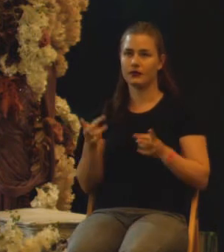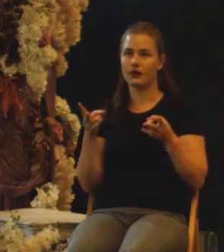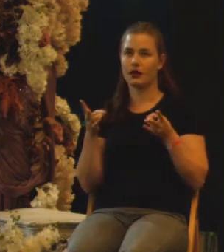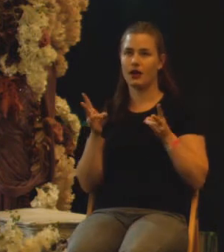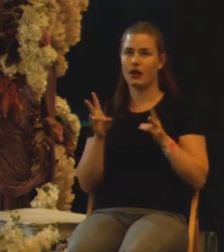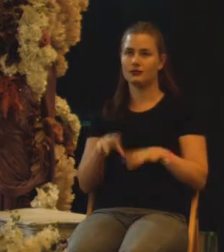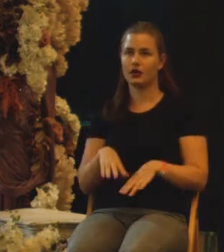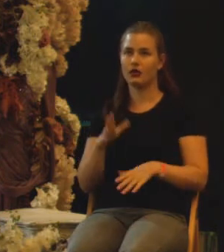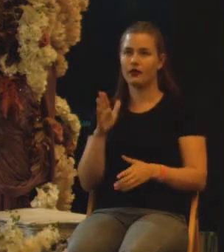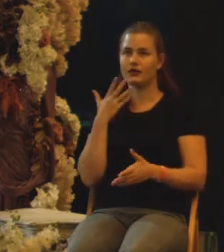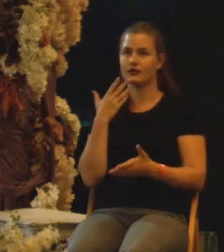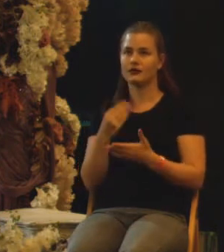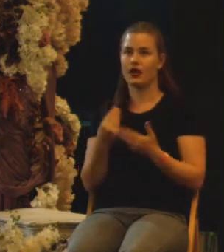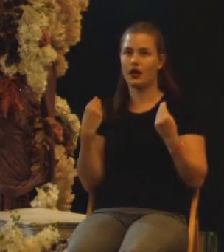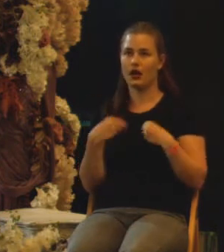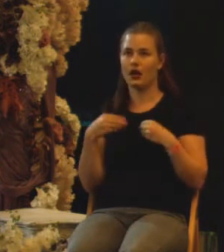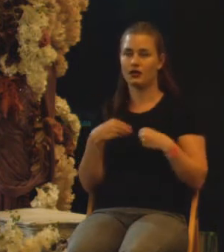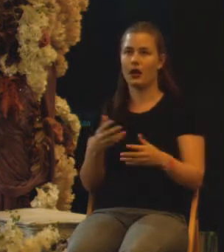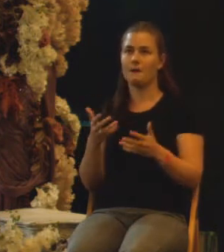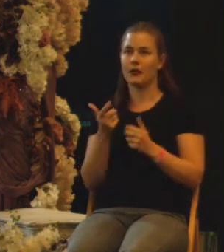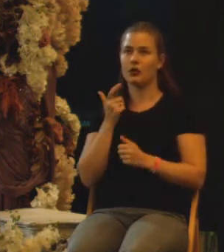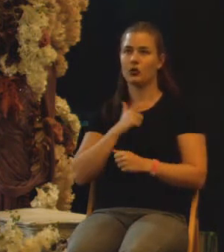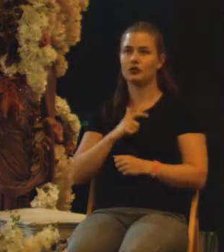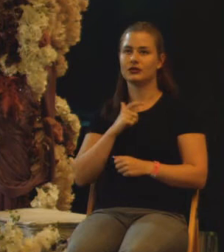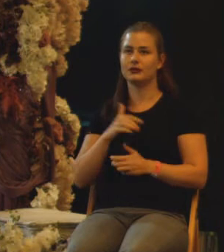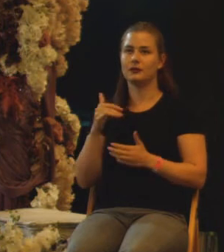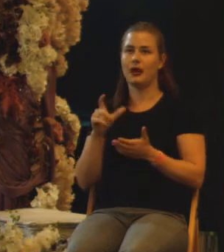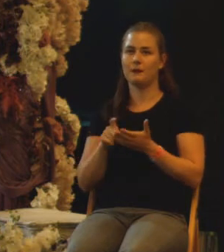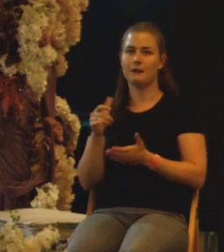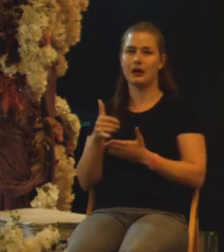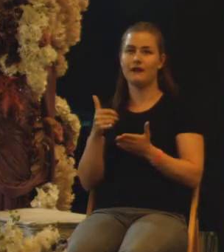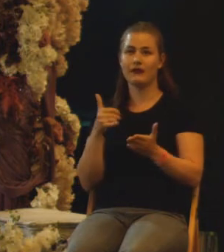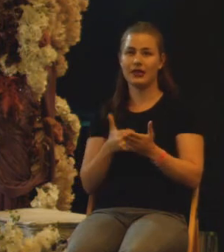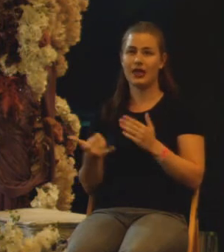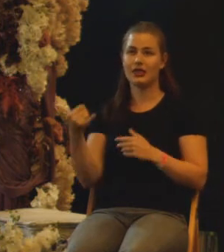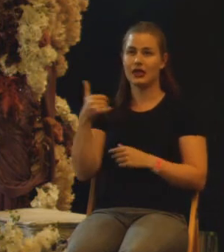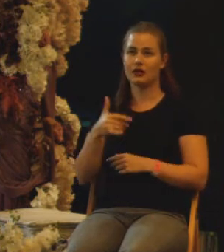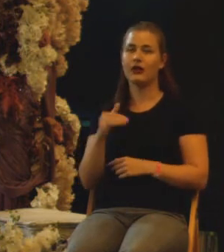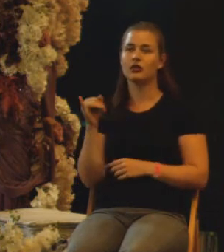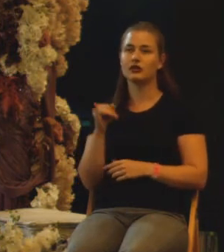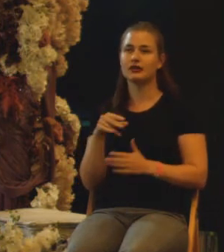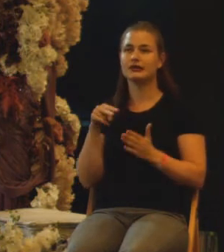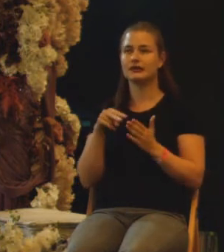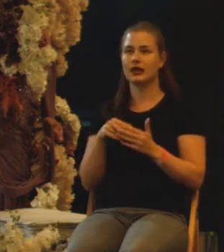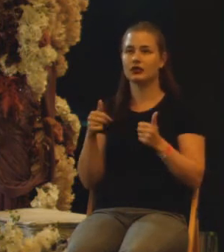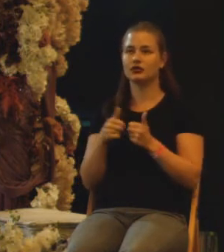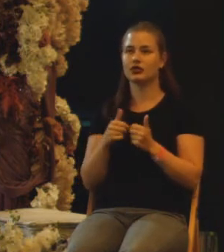остаешься в этой в своей одежде, берешь себе бокал вина, наливаешь его и стоишь у